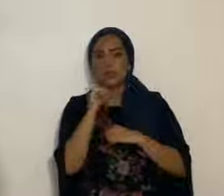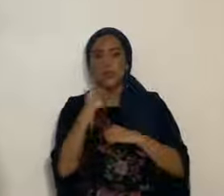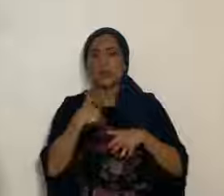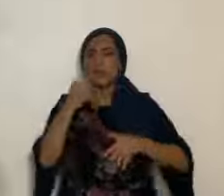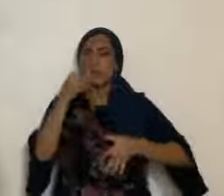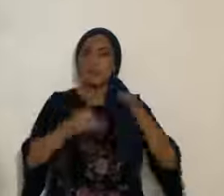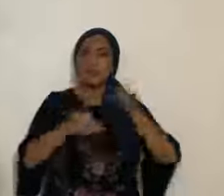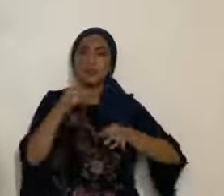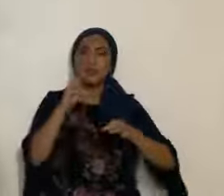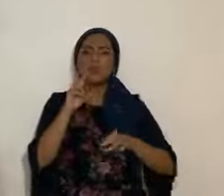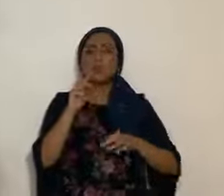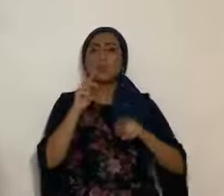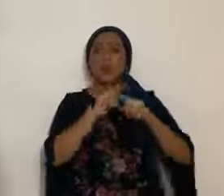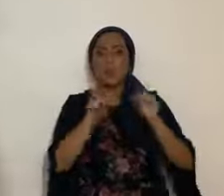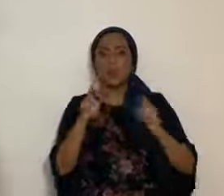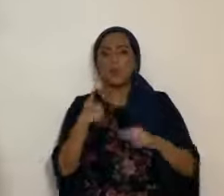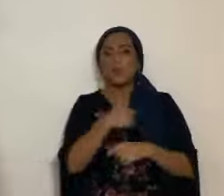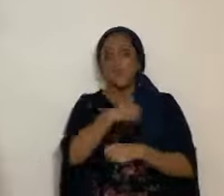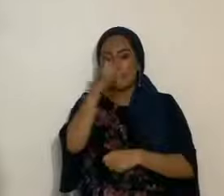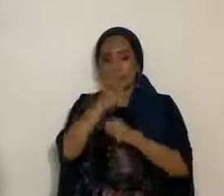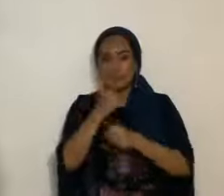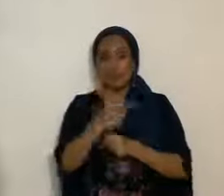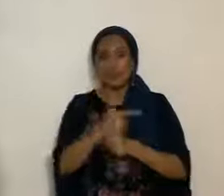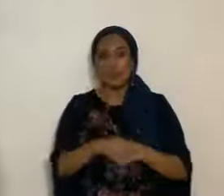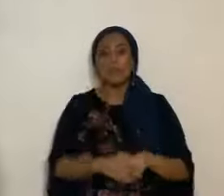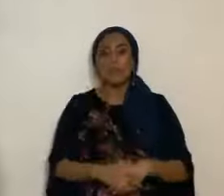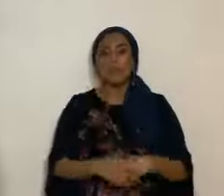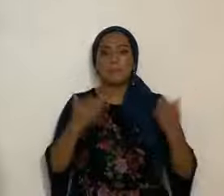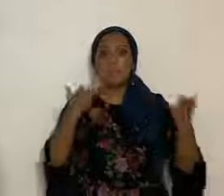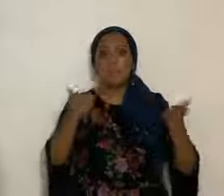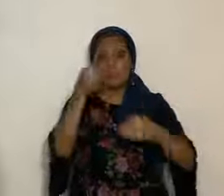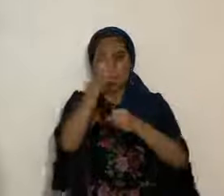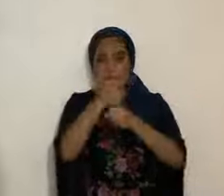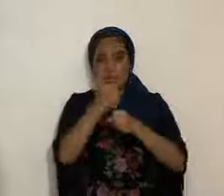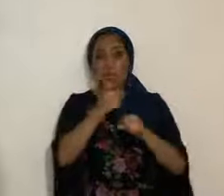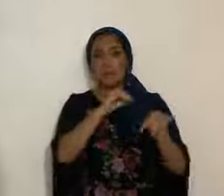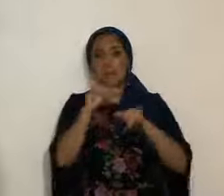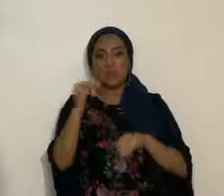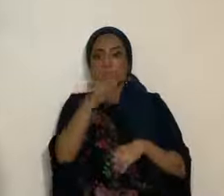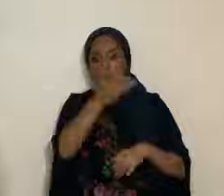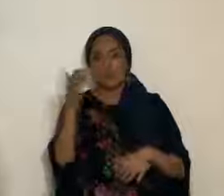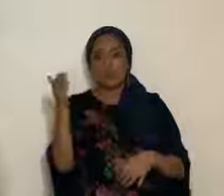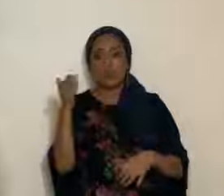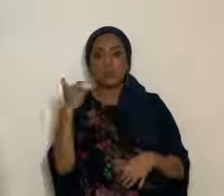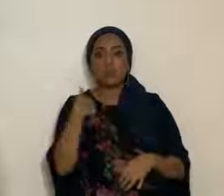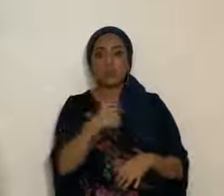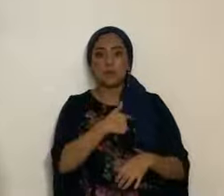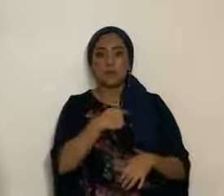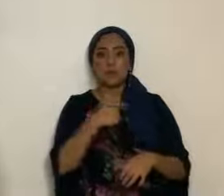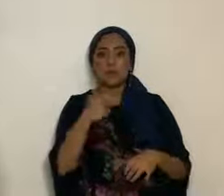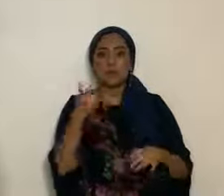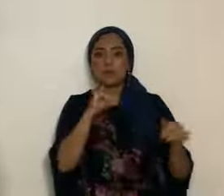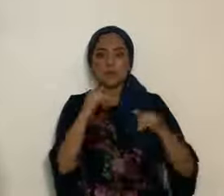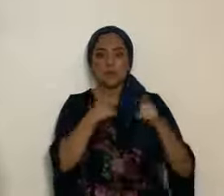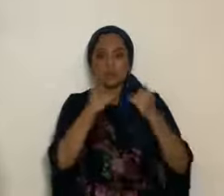verdugos, sino como hermanos. Hermanos, que también una vez nosotros fuimos transgresores, y el